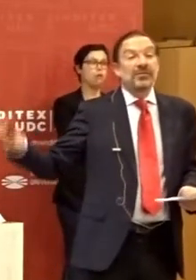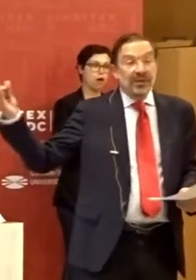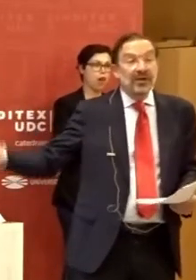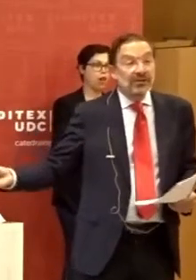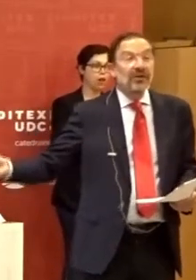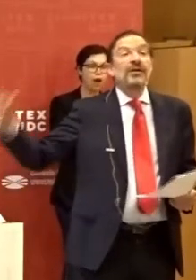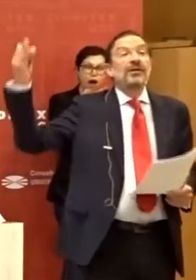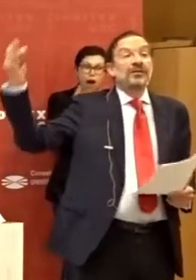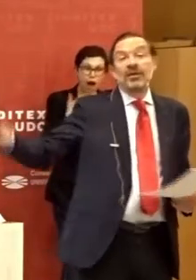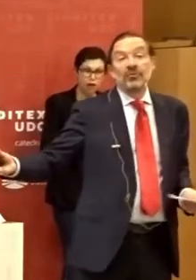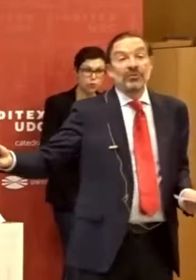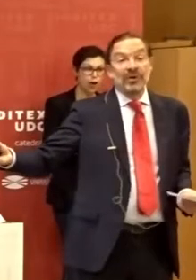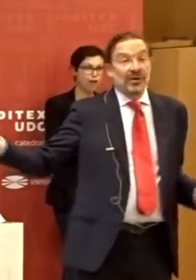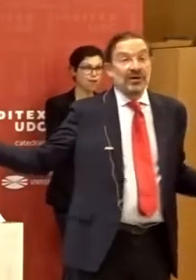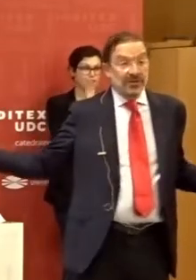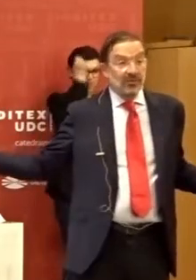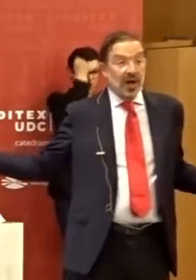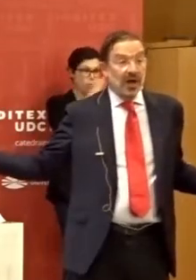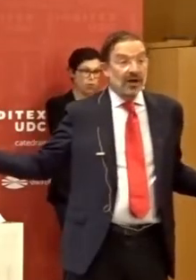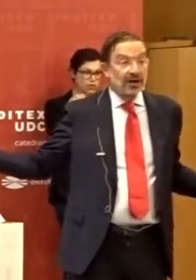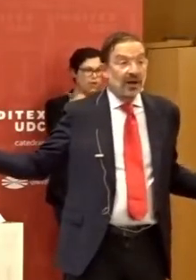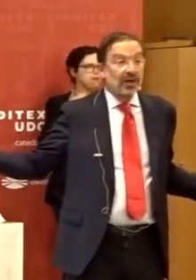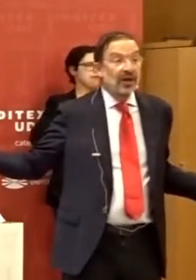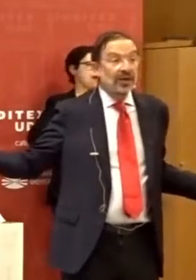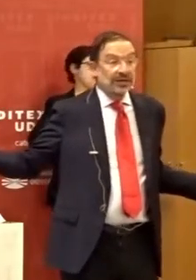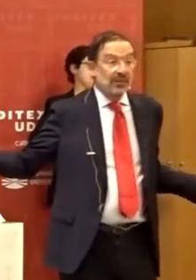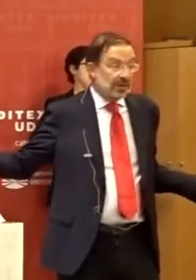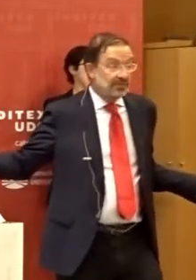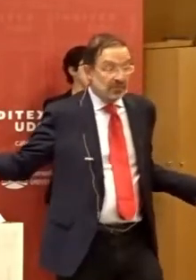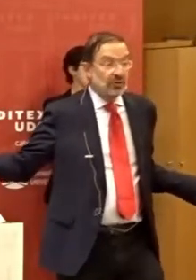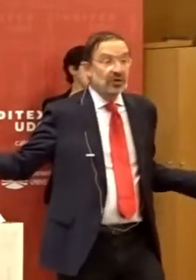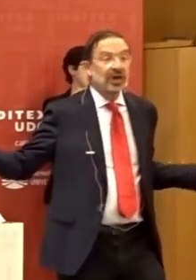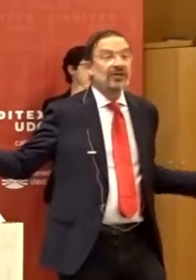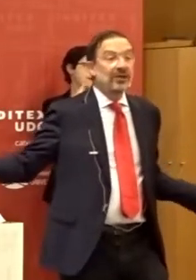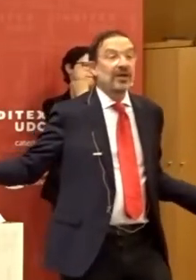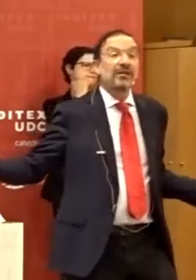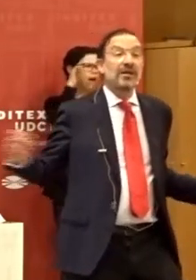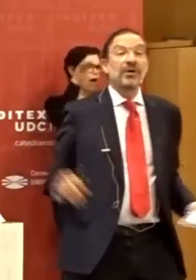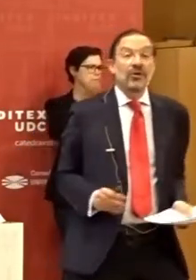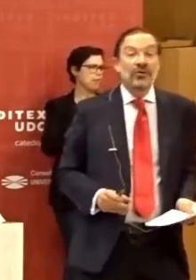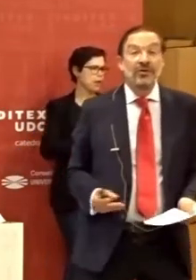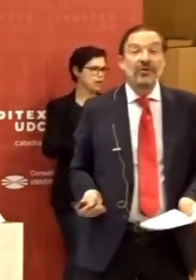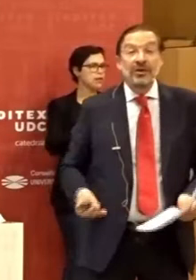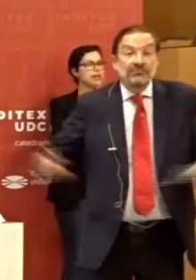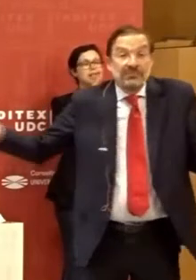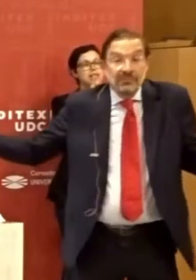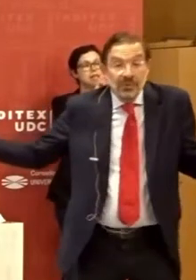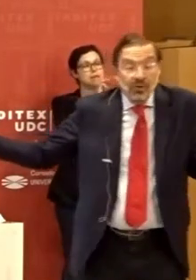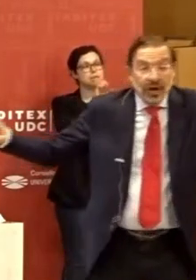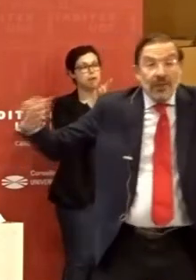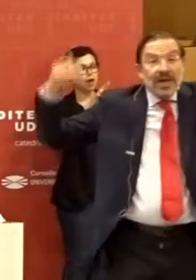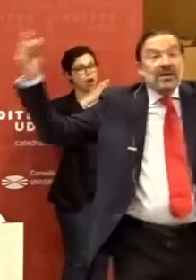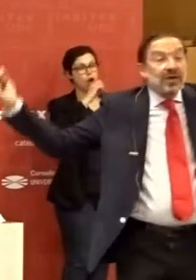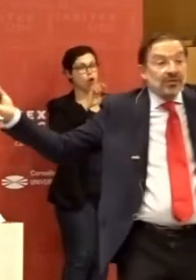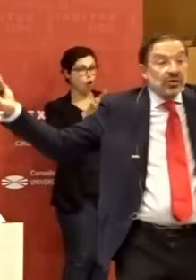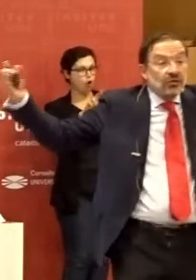es dependiente de una cadena de grandes almacenes, vamos, concretamente de Hipercor, ¿no? lo